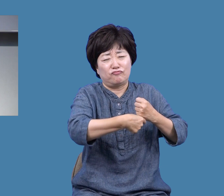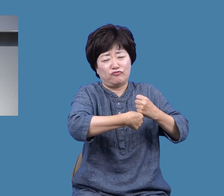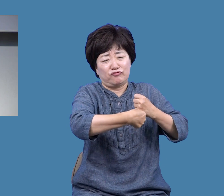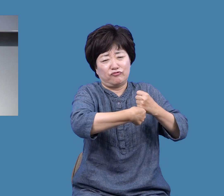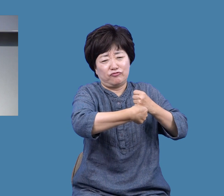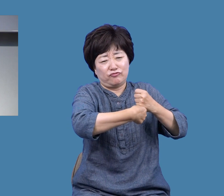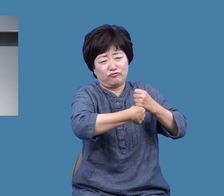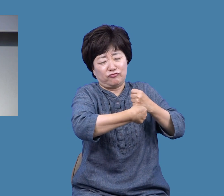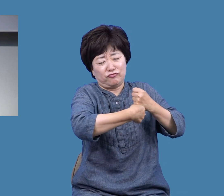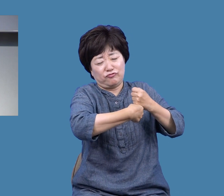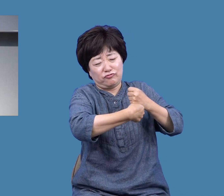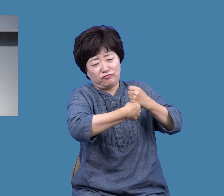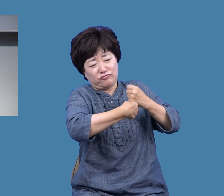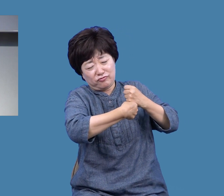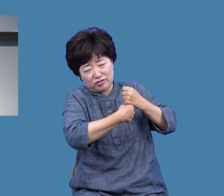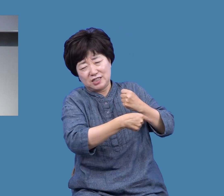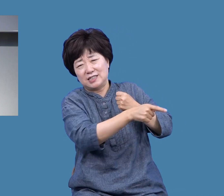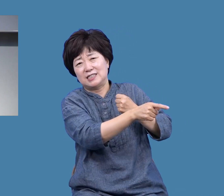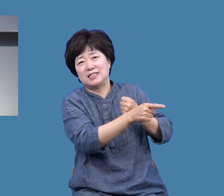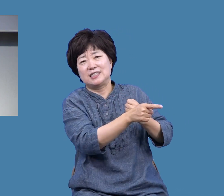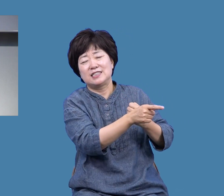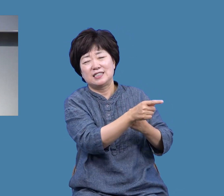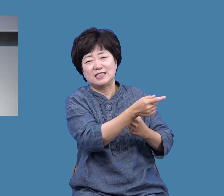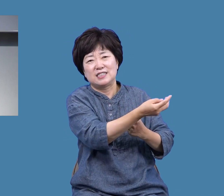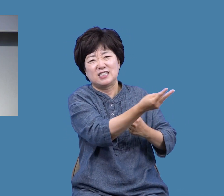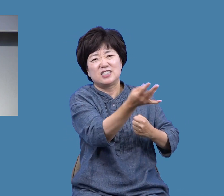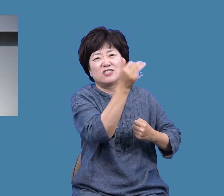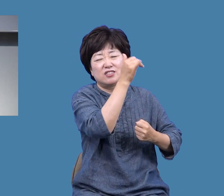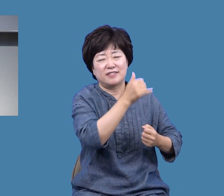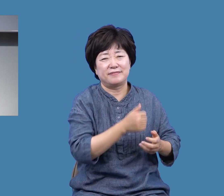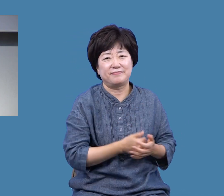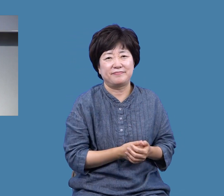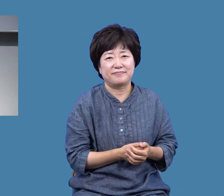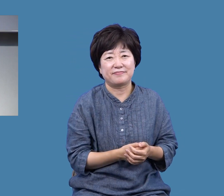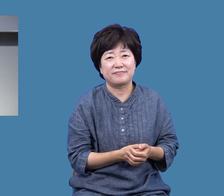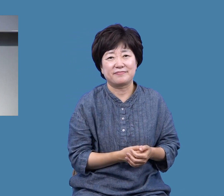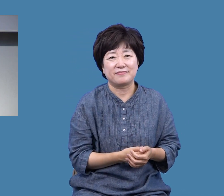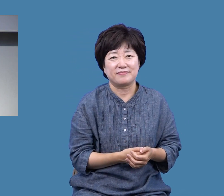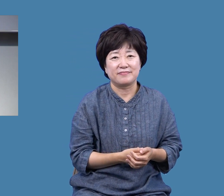이제 그런 거 가지고 자꾸 이렇게 따지는 친구들이 있는데,